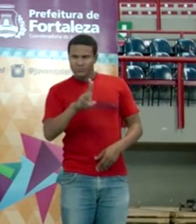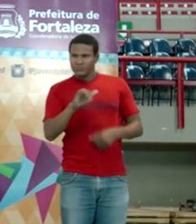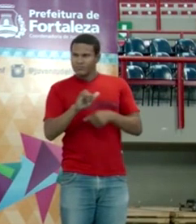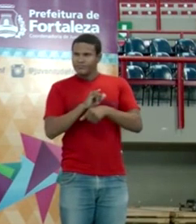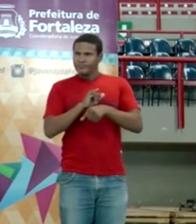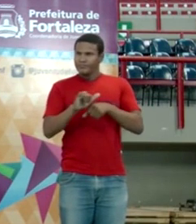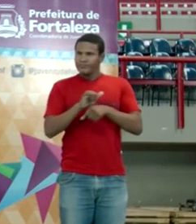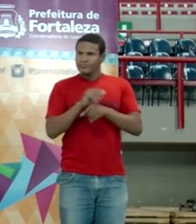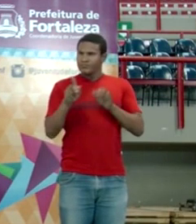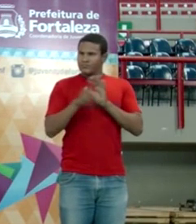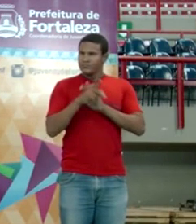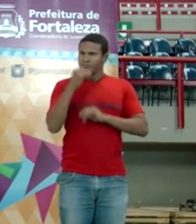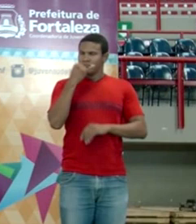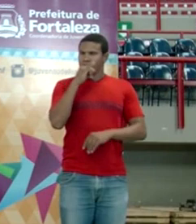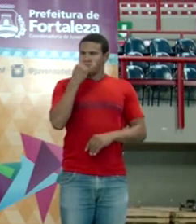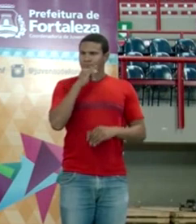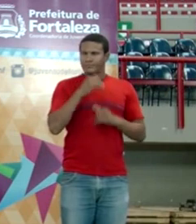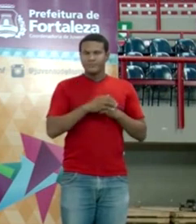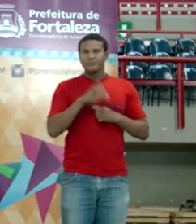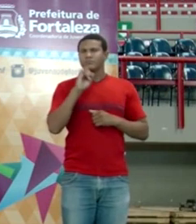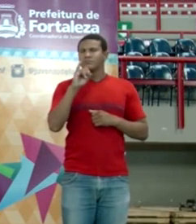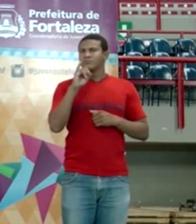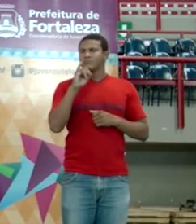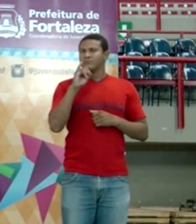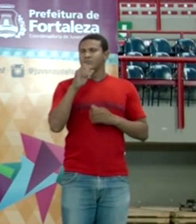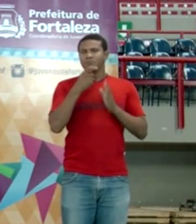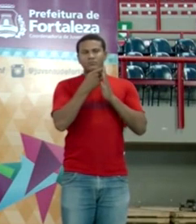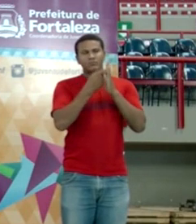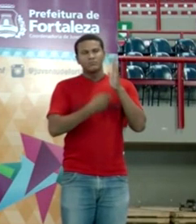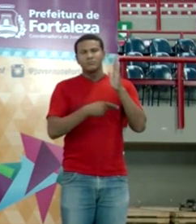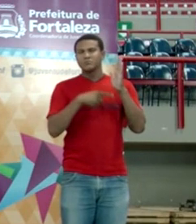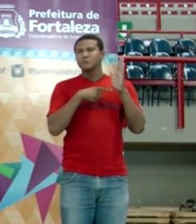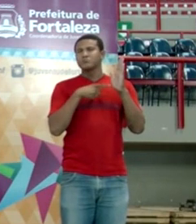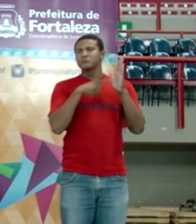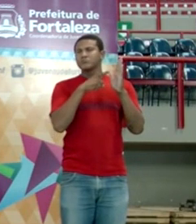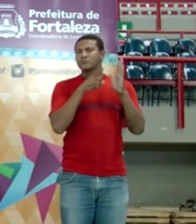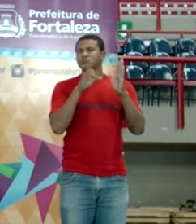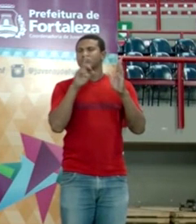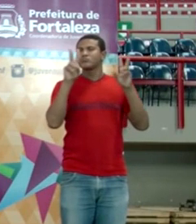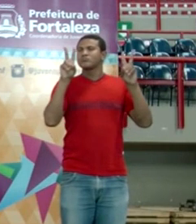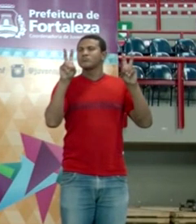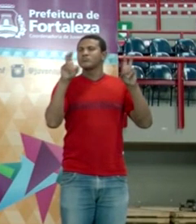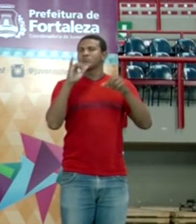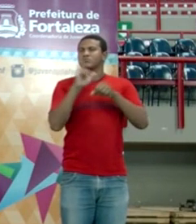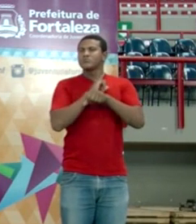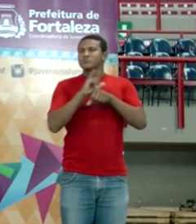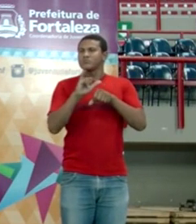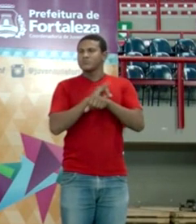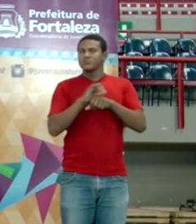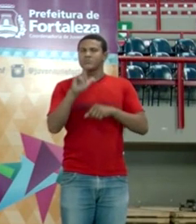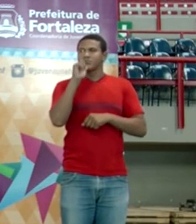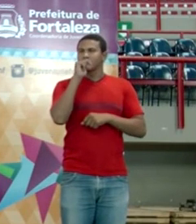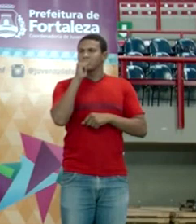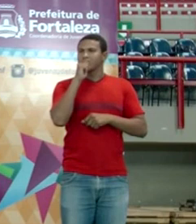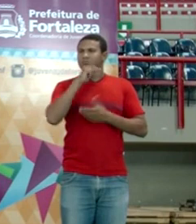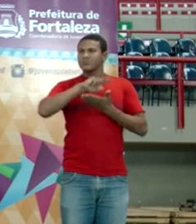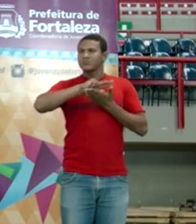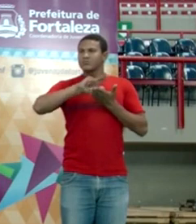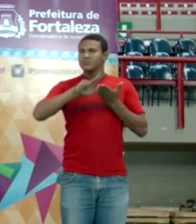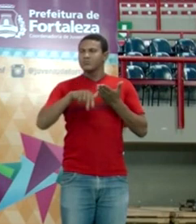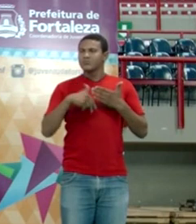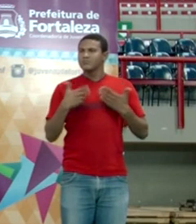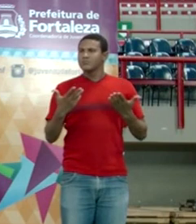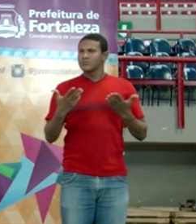recursos energéticos. Se cair numa prova de uma redação sobre recursos hídricos, você já pode falar sobre a ideia da